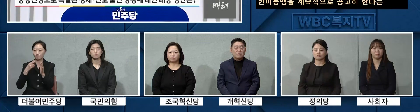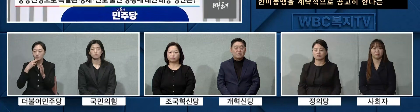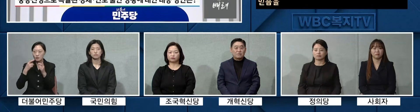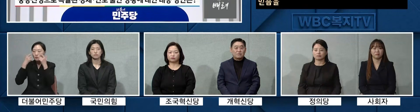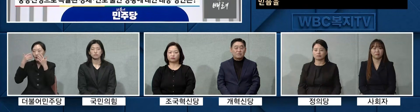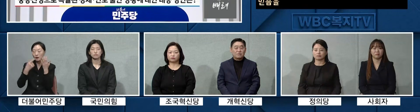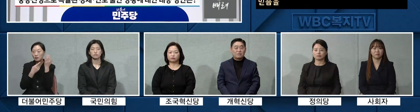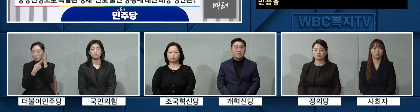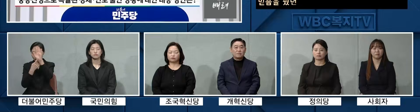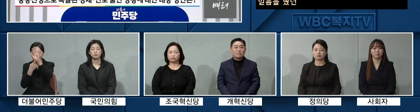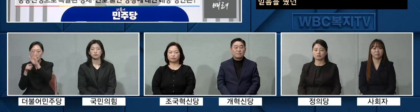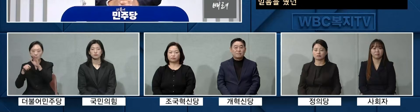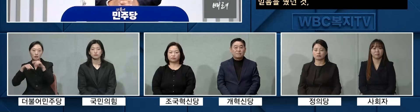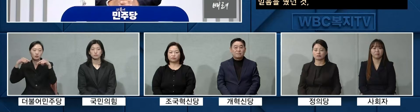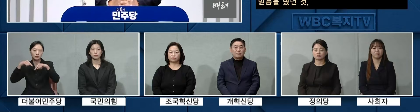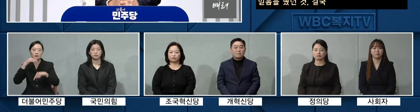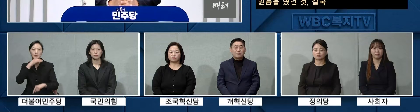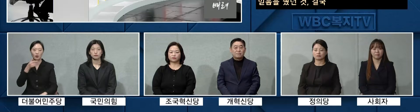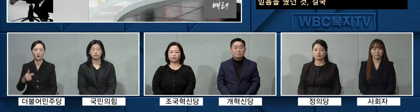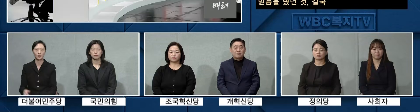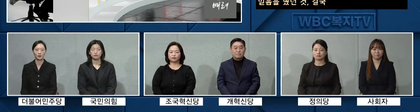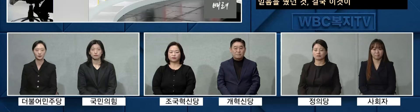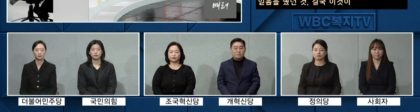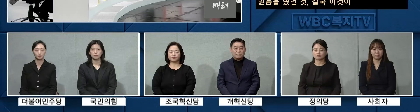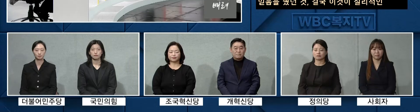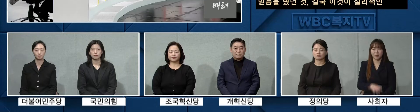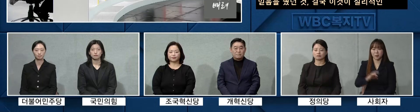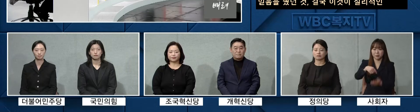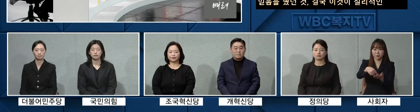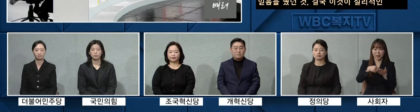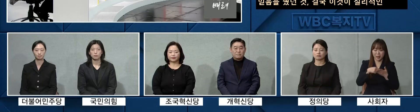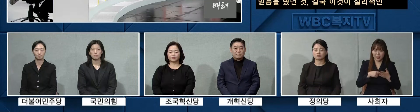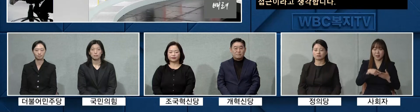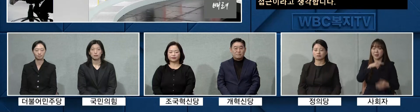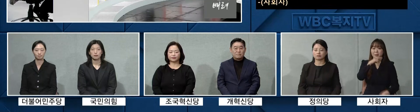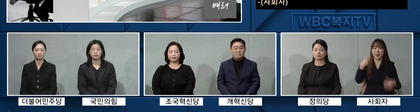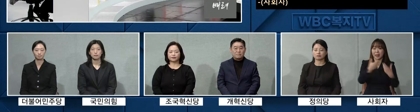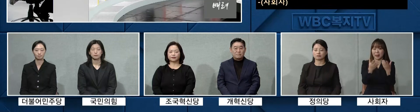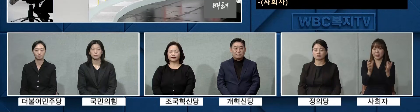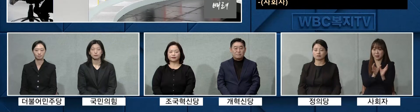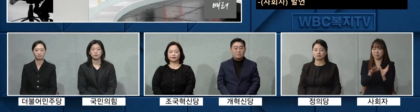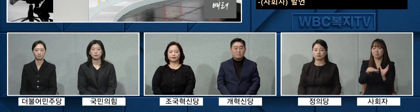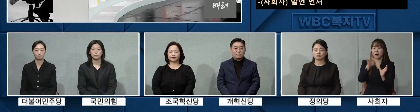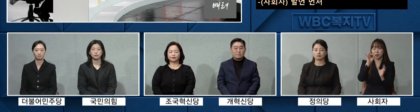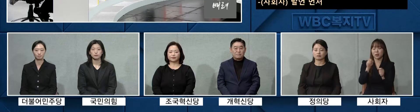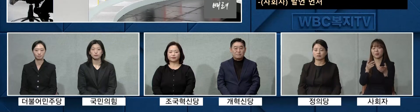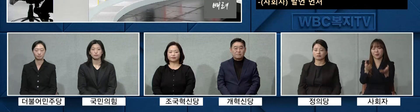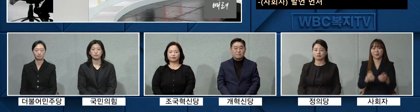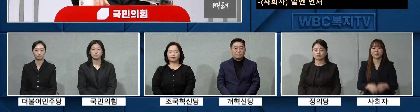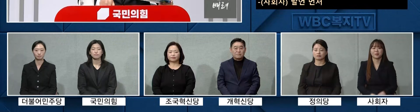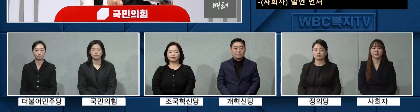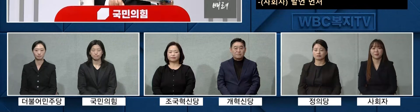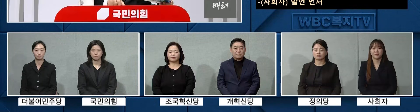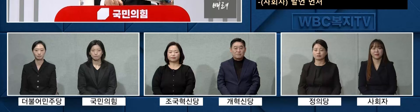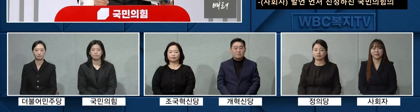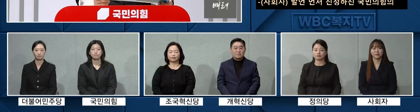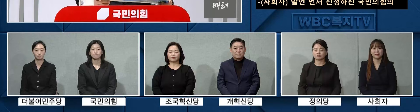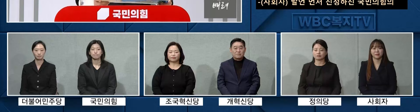실리적인 접근이라고 생각합니다. 예, 발언 먼저 신청하신 국민의힘의 임종덕 의원 발언 기회 드리겠습니다. 예.